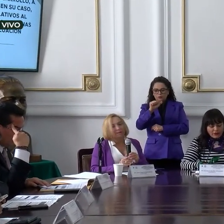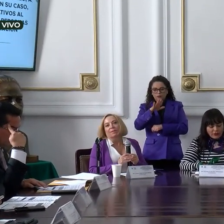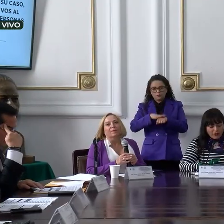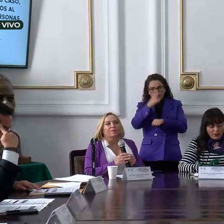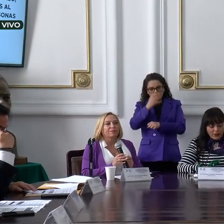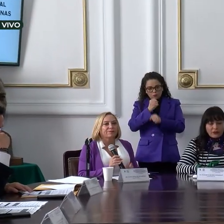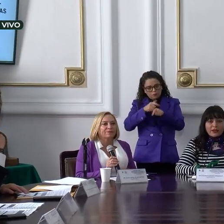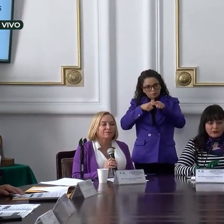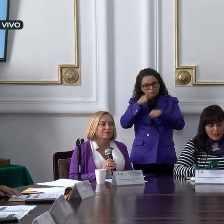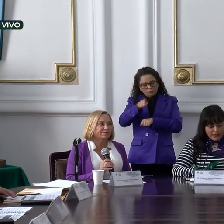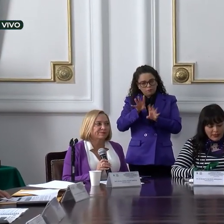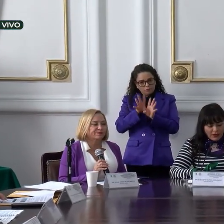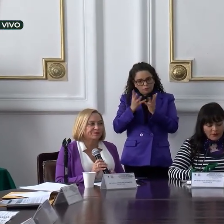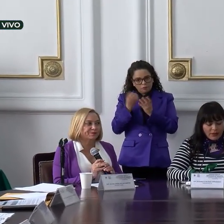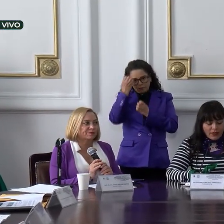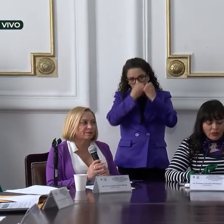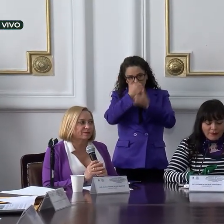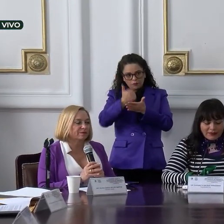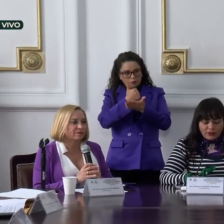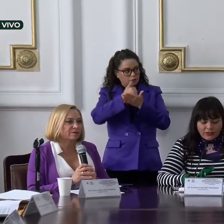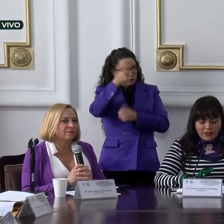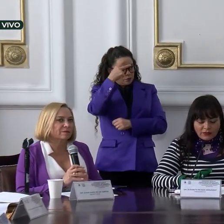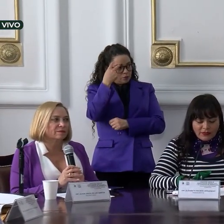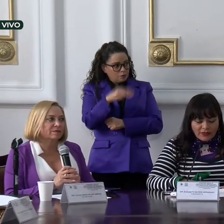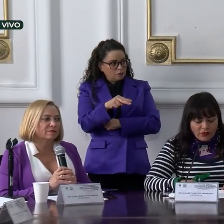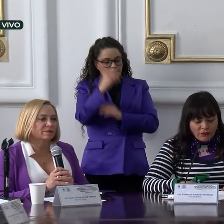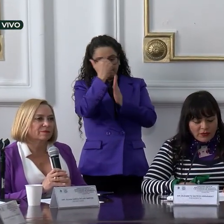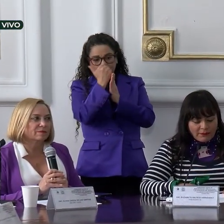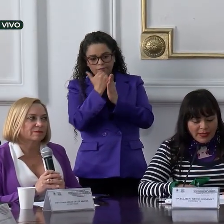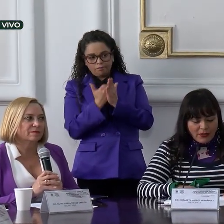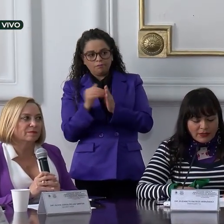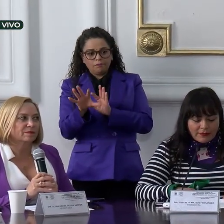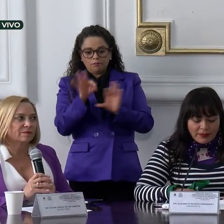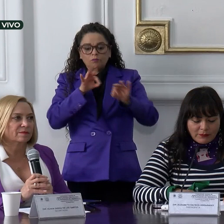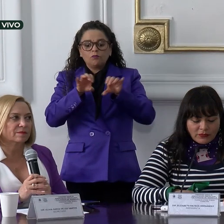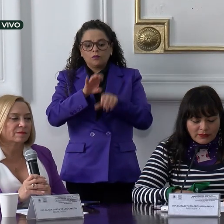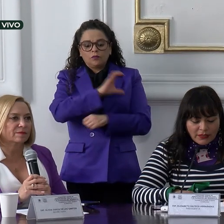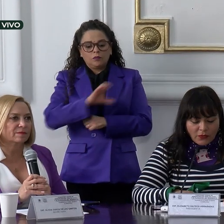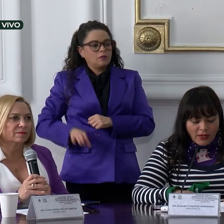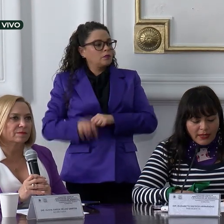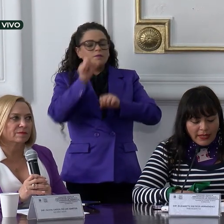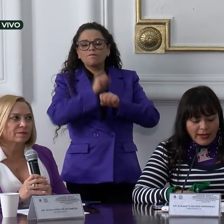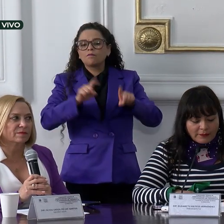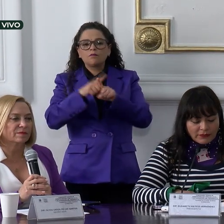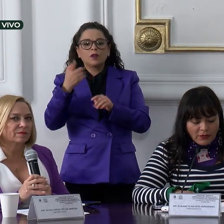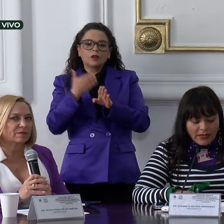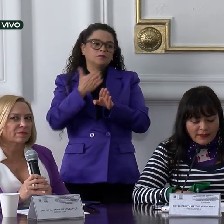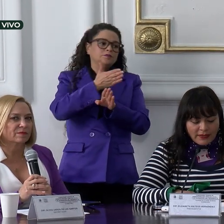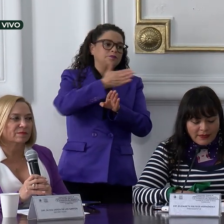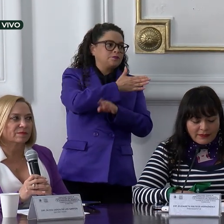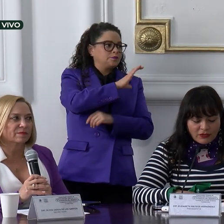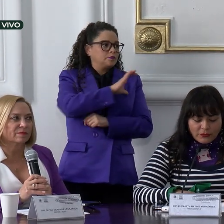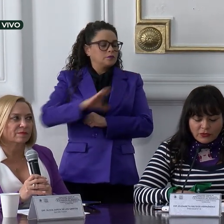adicional el Consejo de Evaluación de la Ciudad de México, toda vez que los criterios de selección fueron aplicados en el mismo sentido que las